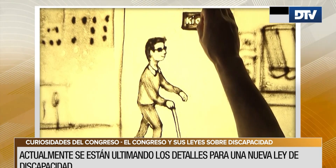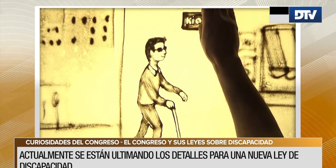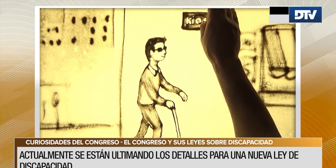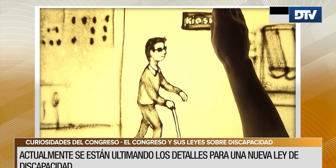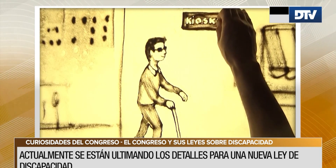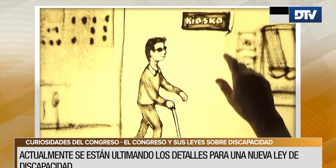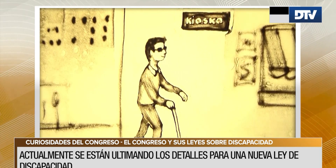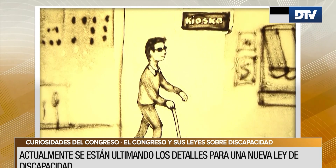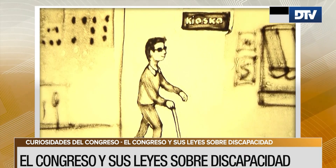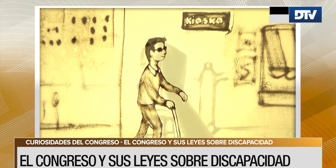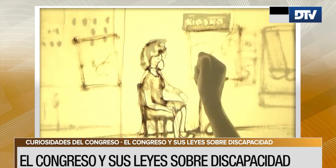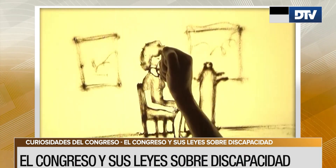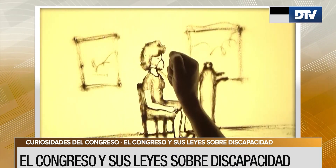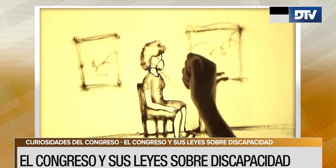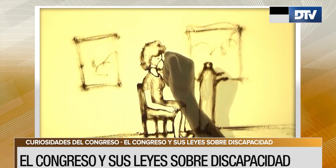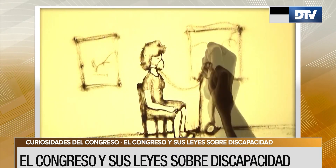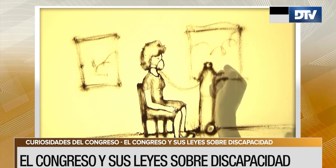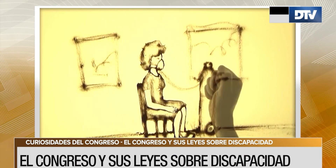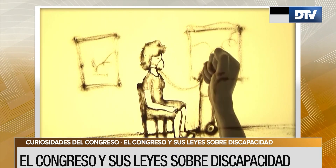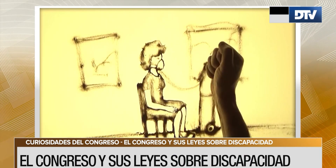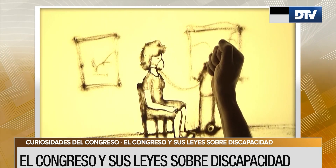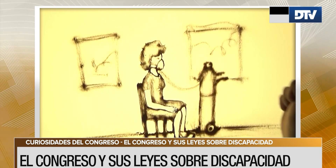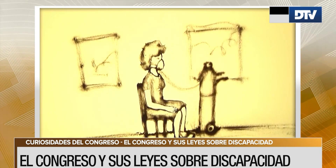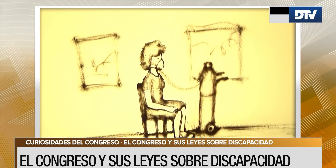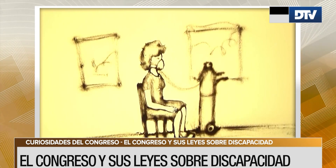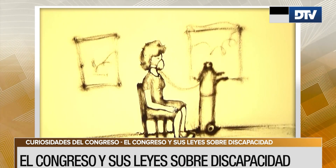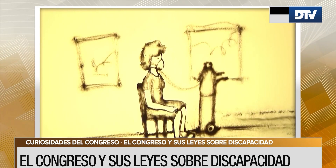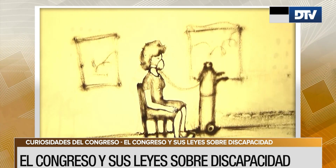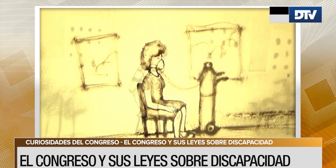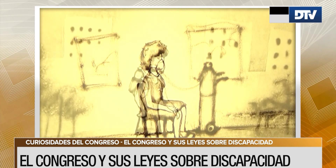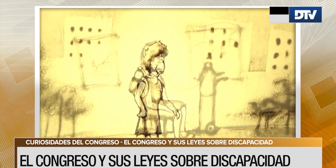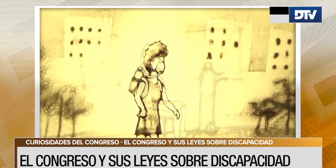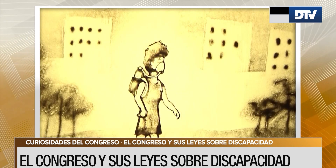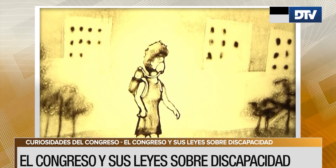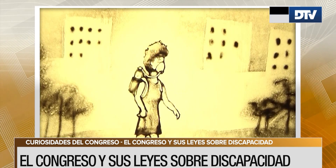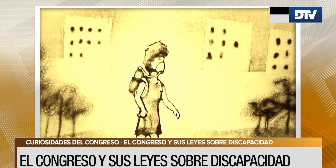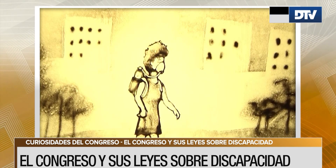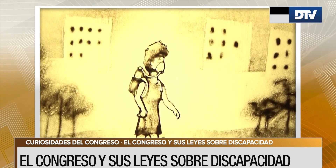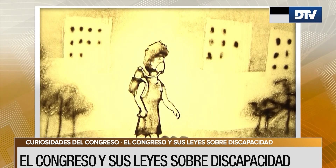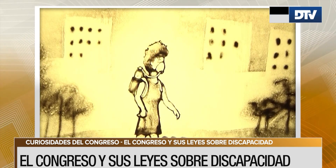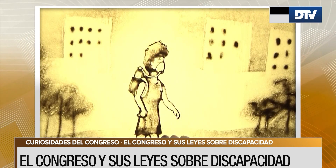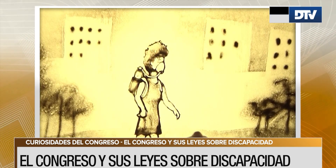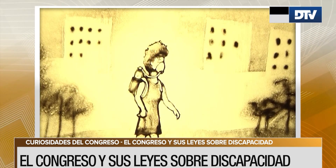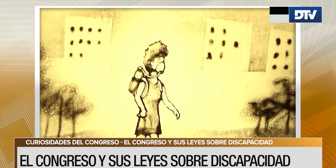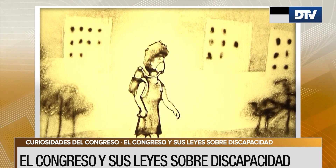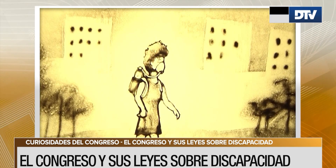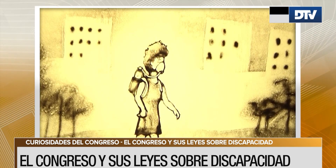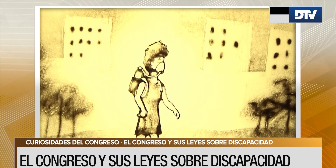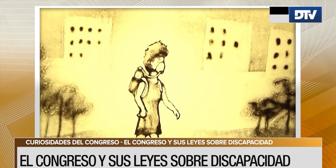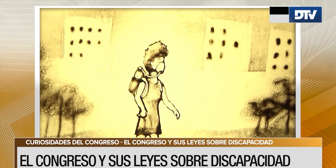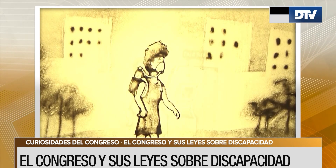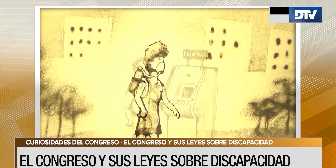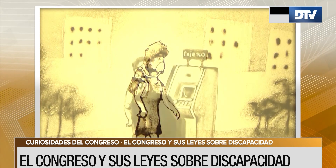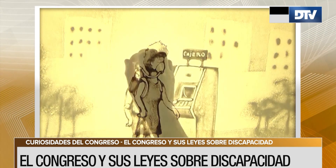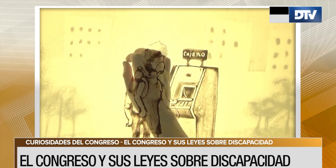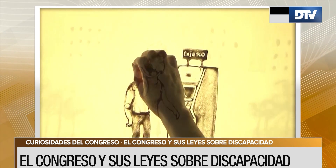cuidado con un rol social pasivo. La nueva ley de discapacidad busca un cambio hacia el modelo social de la discapacidad, con